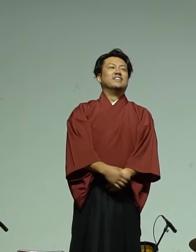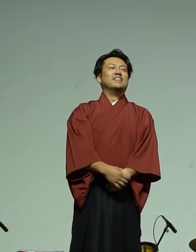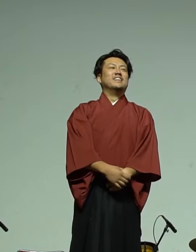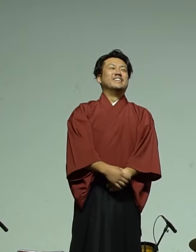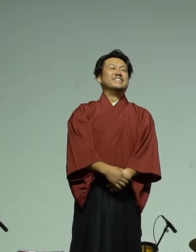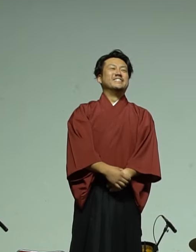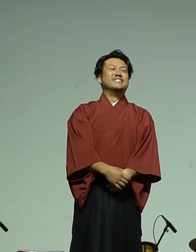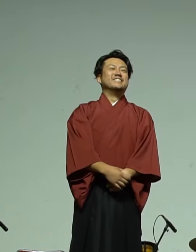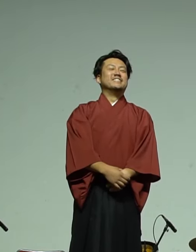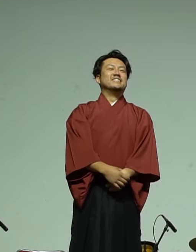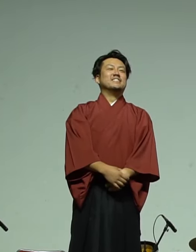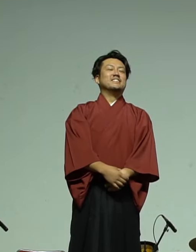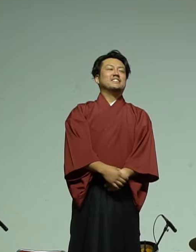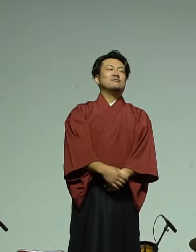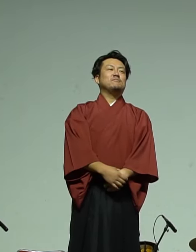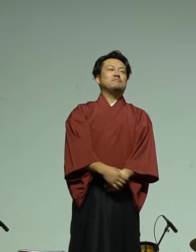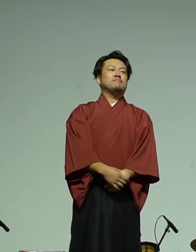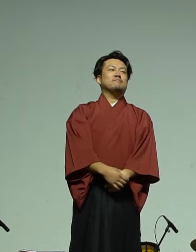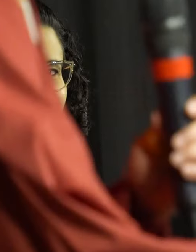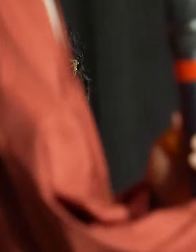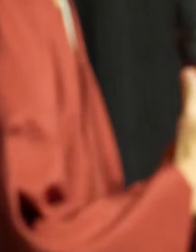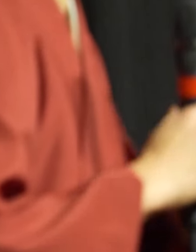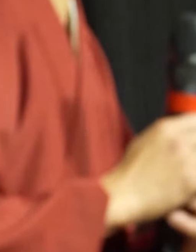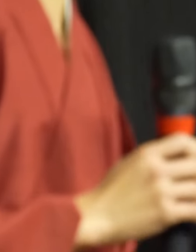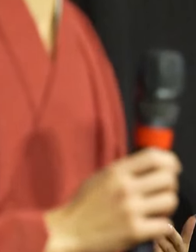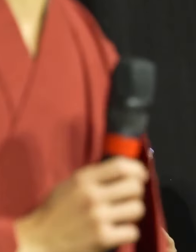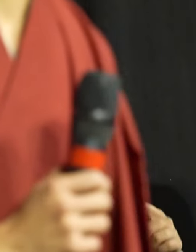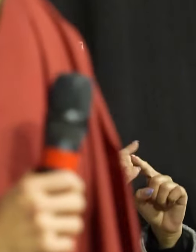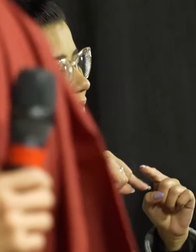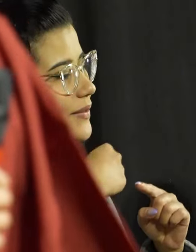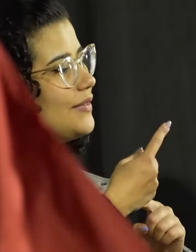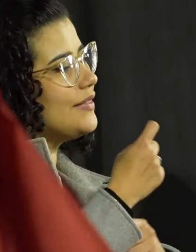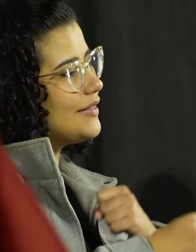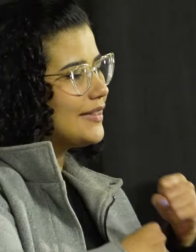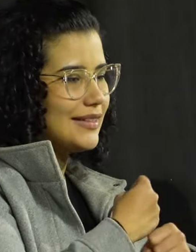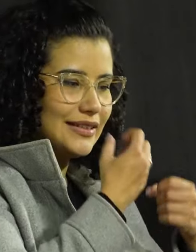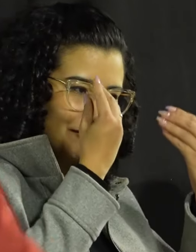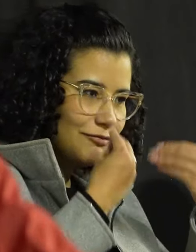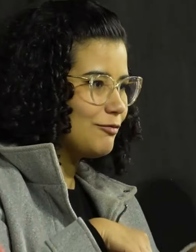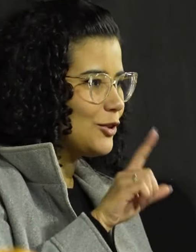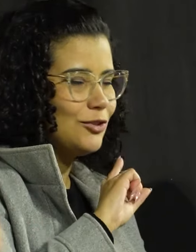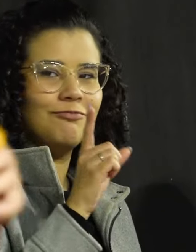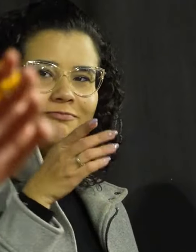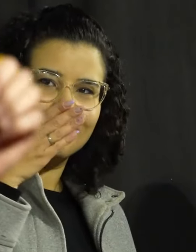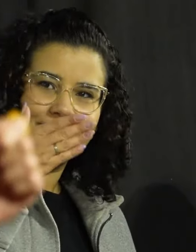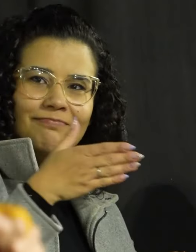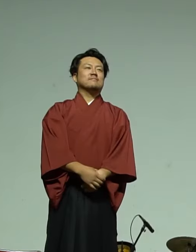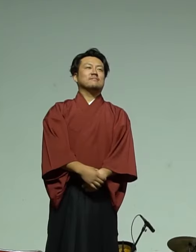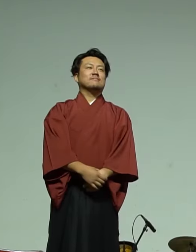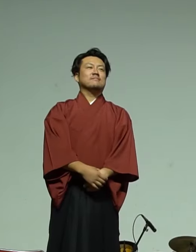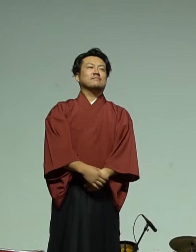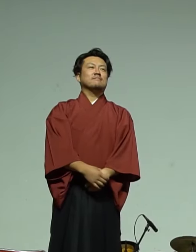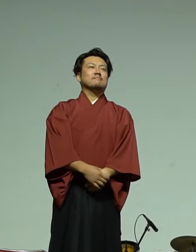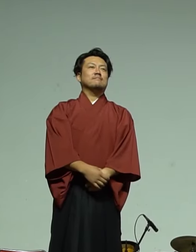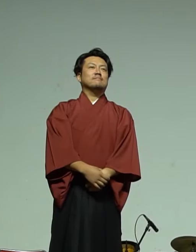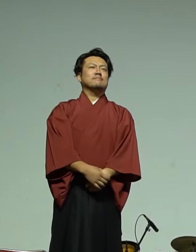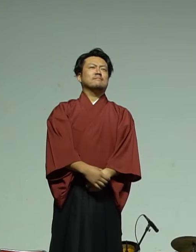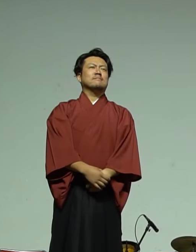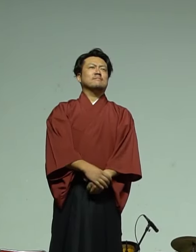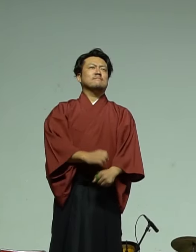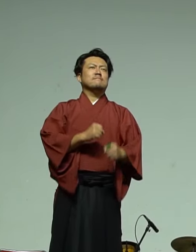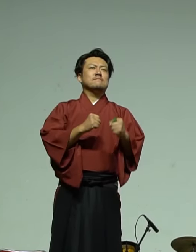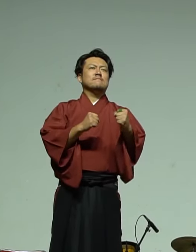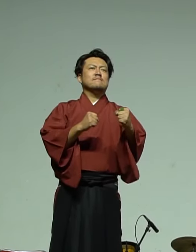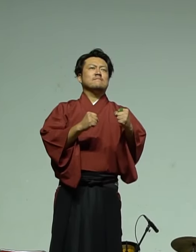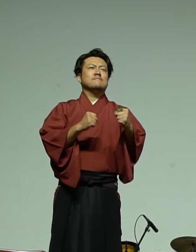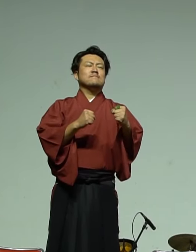次の年諦めずにチャレンジしました。 E no outro ano, sem desistir, ele foi de novo. 一生懸命頑張って、一生懸命演